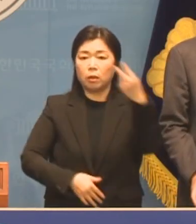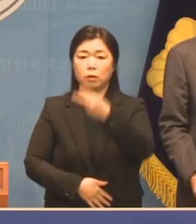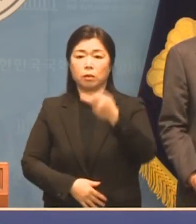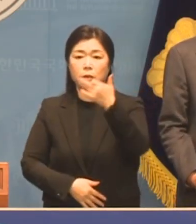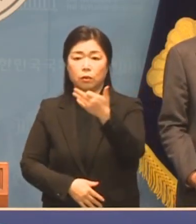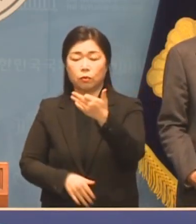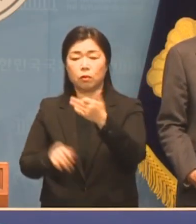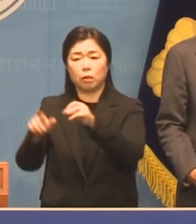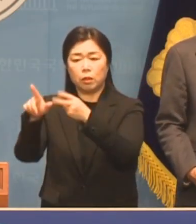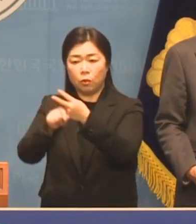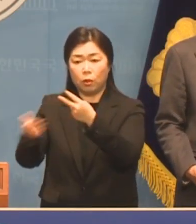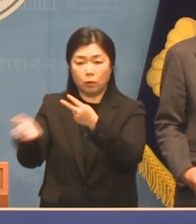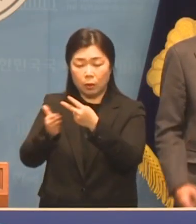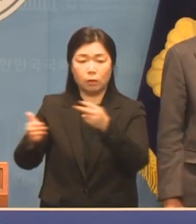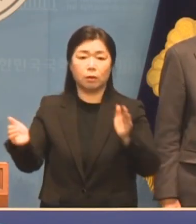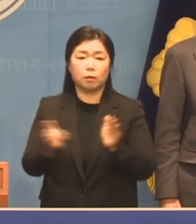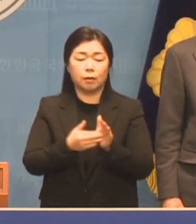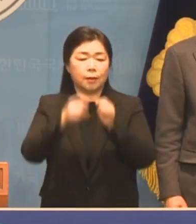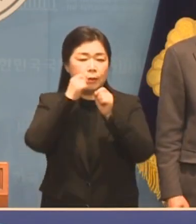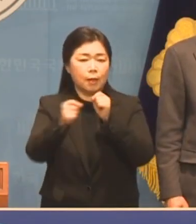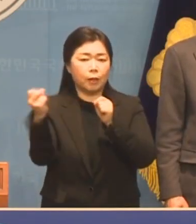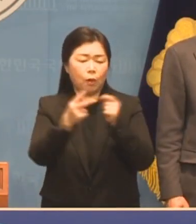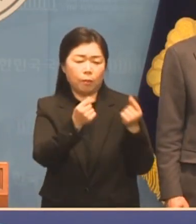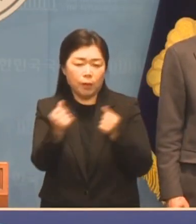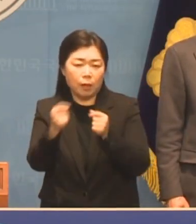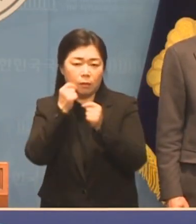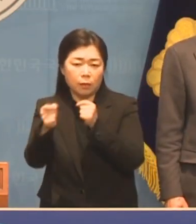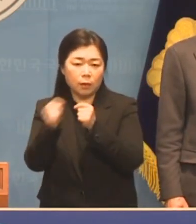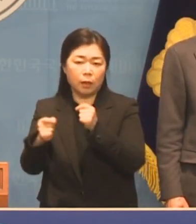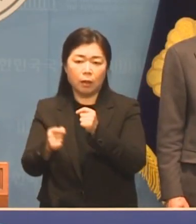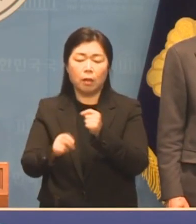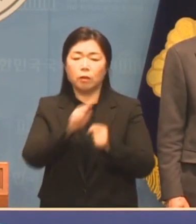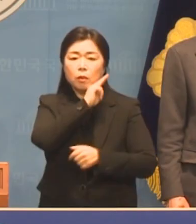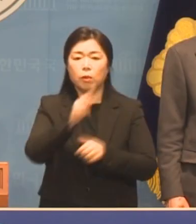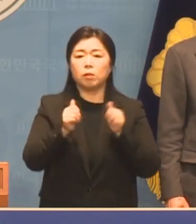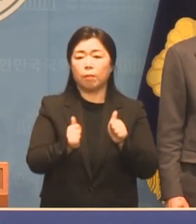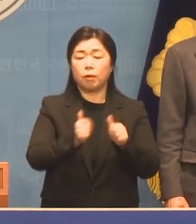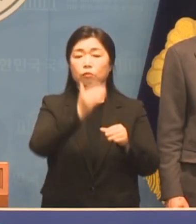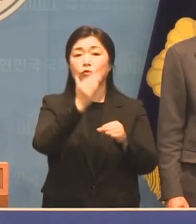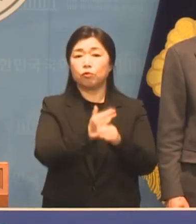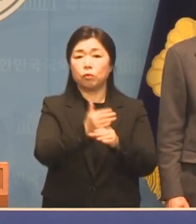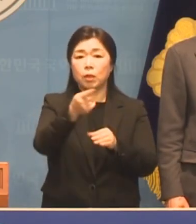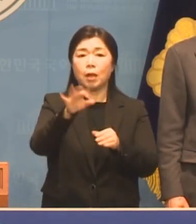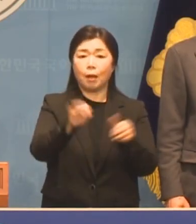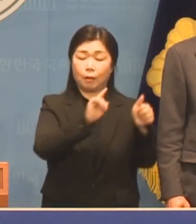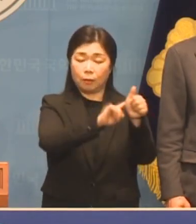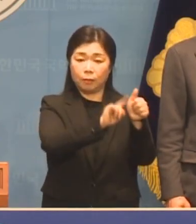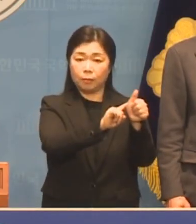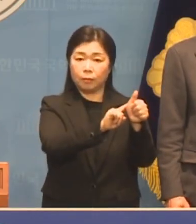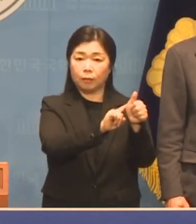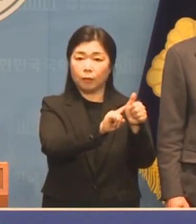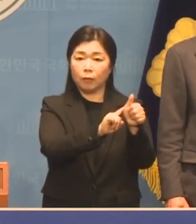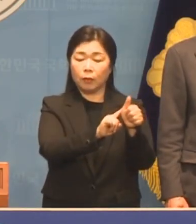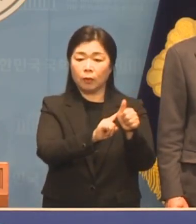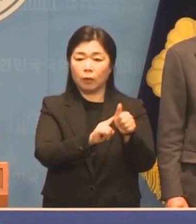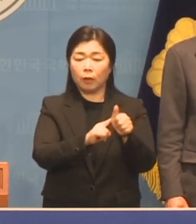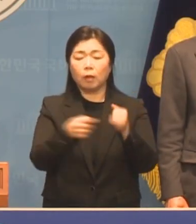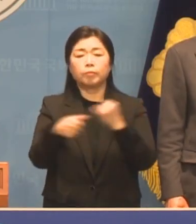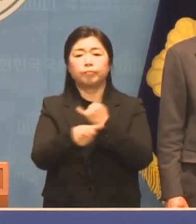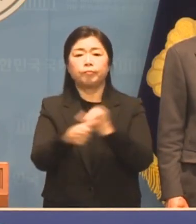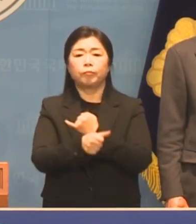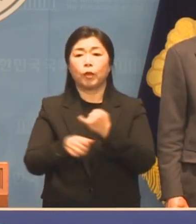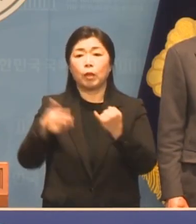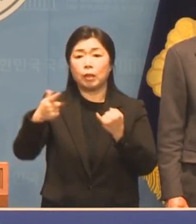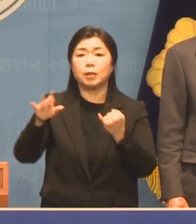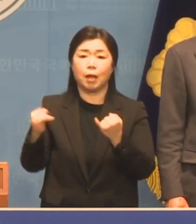2019년 2월 초까지 사기 및 유사수신 혐의로 재판을 받고 있던 강창고는 내연녀인